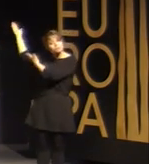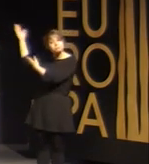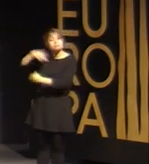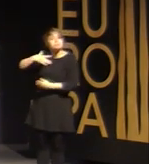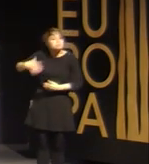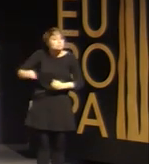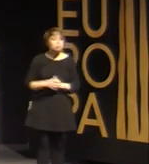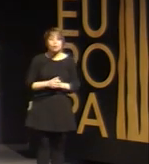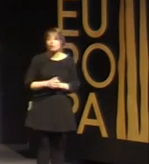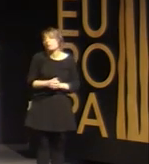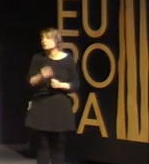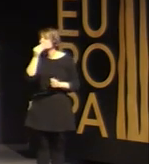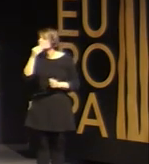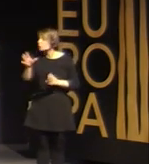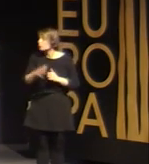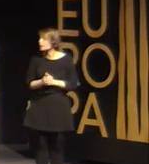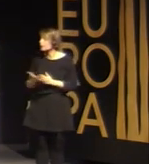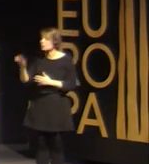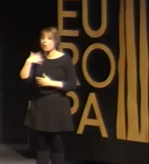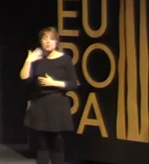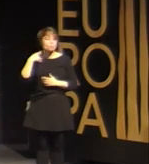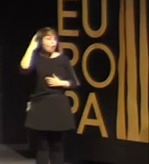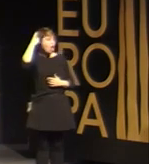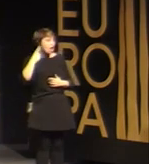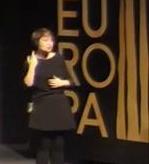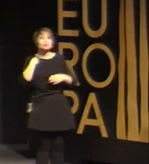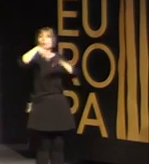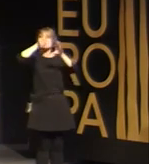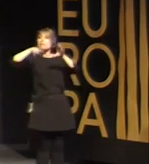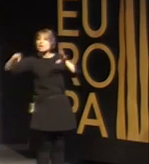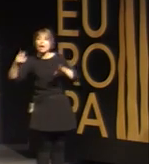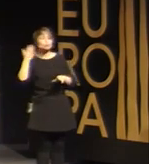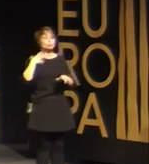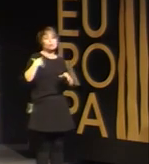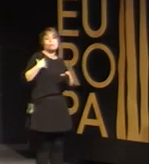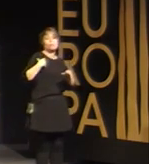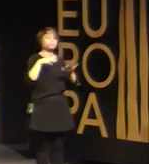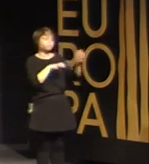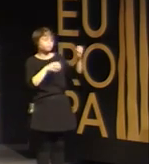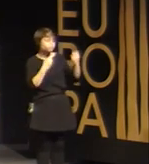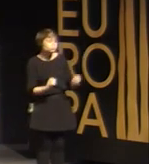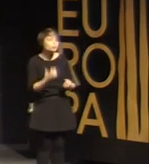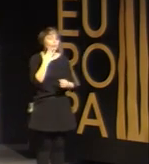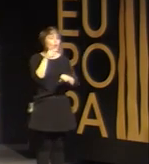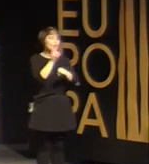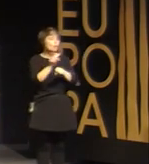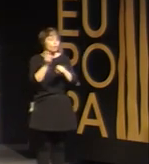oye pues no estaría mal que fuese einstein o picasso o estoy yo o tom cruise o